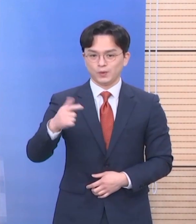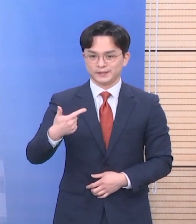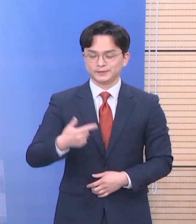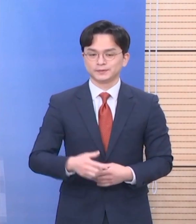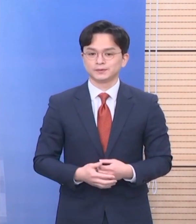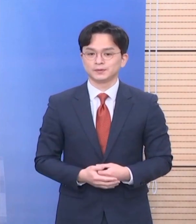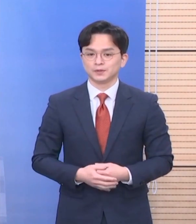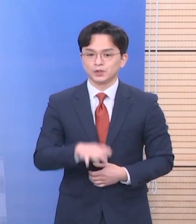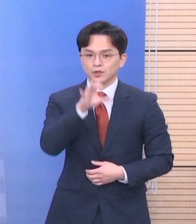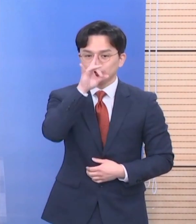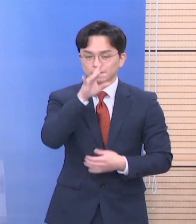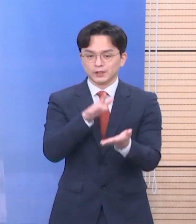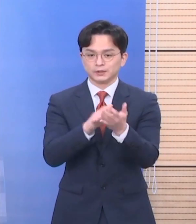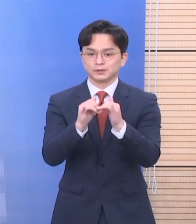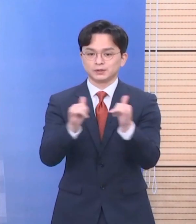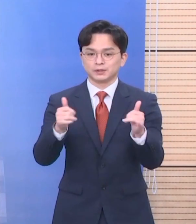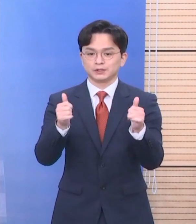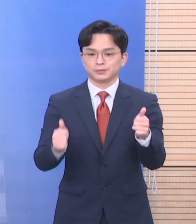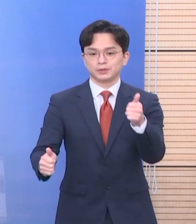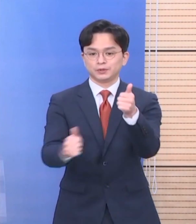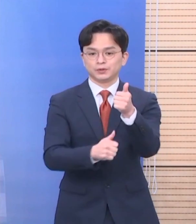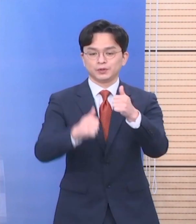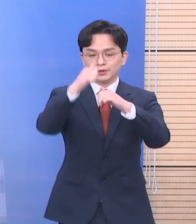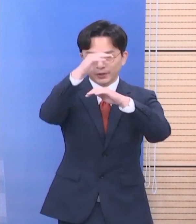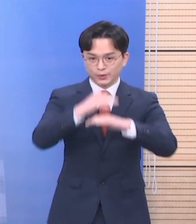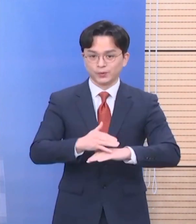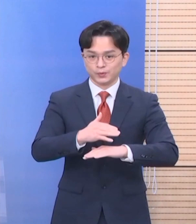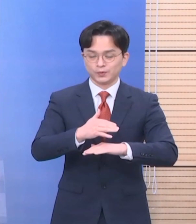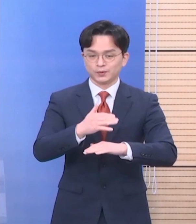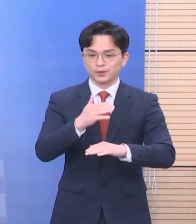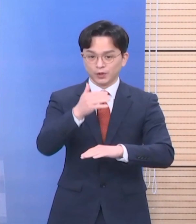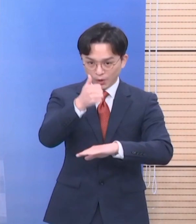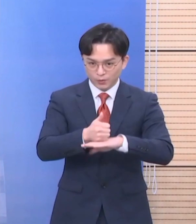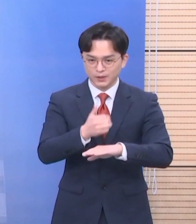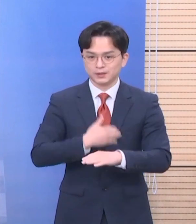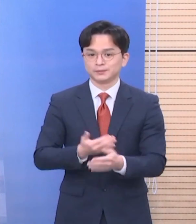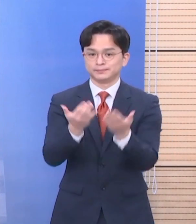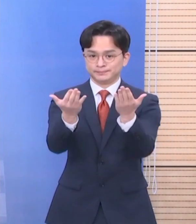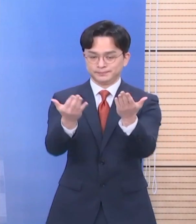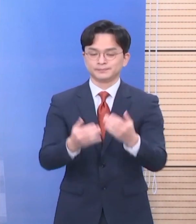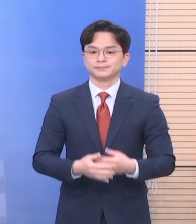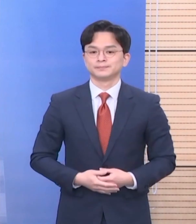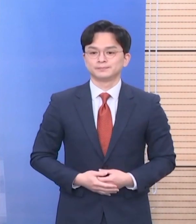저희 중앙약사심의위원회의 논의 내용 결과를 말씀드리도록 하겠습니다.